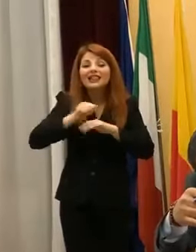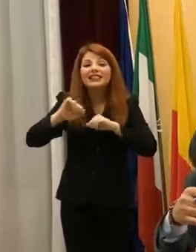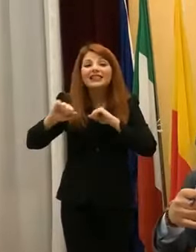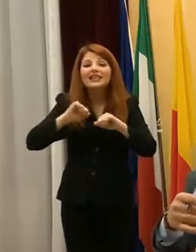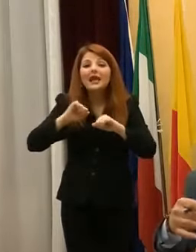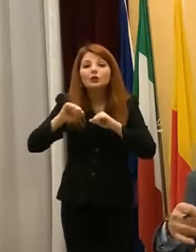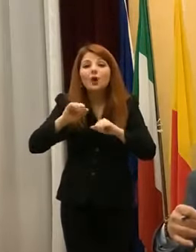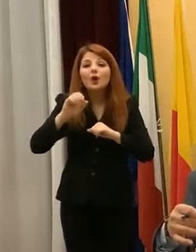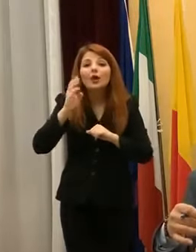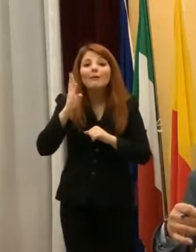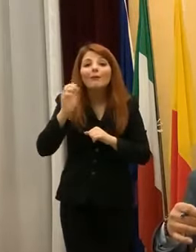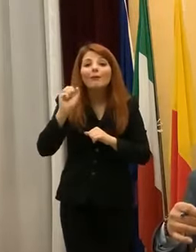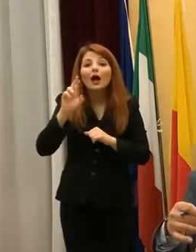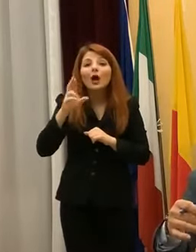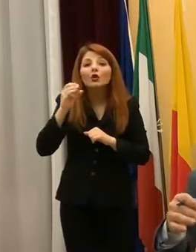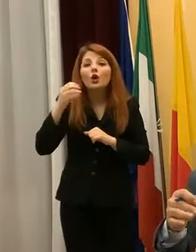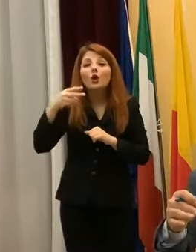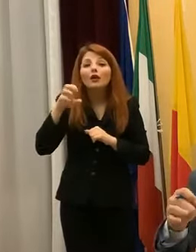Vincenzo Barone.